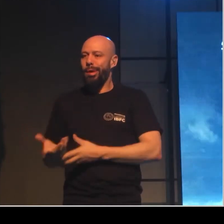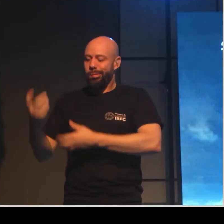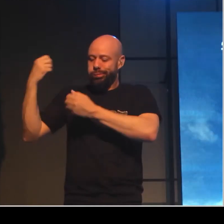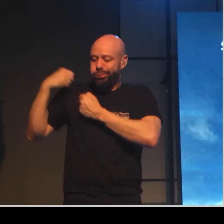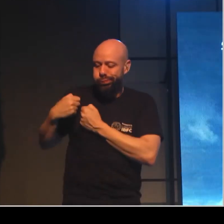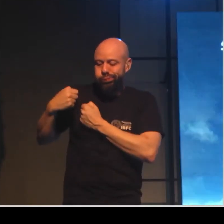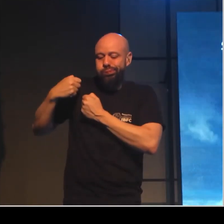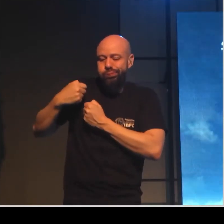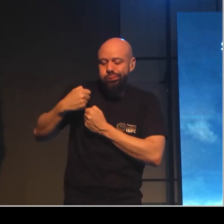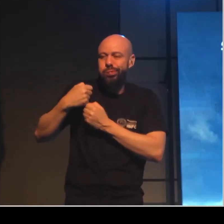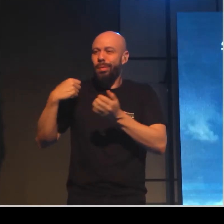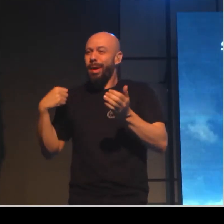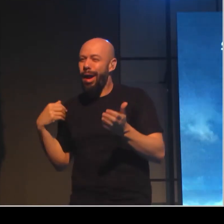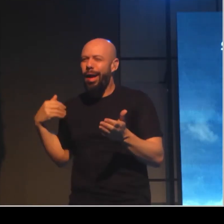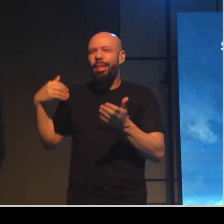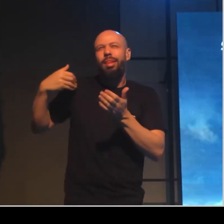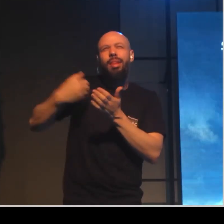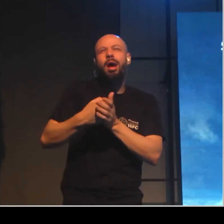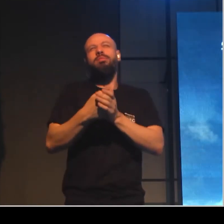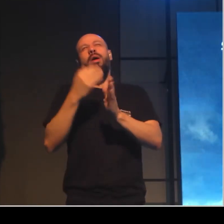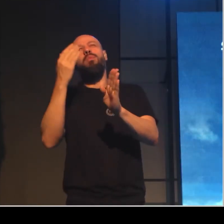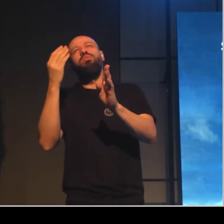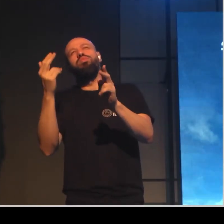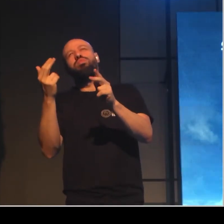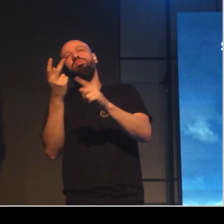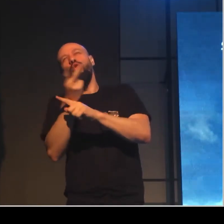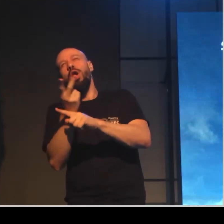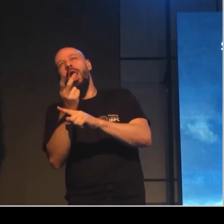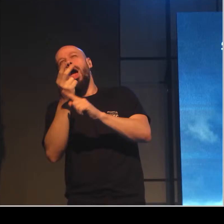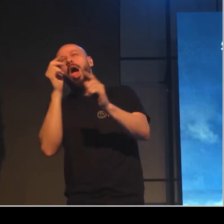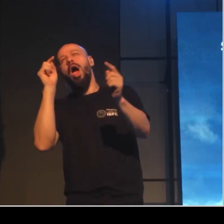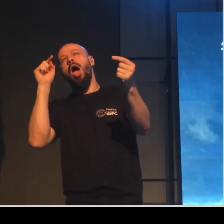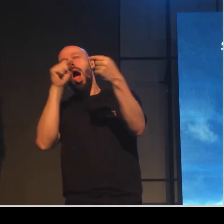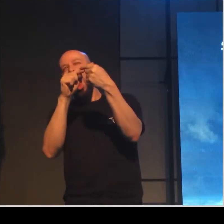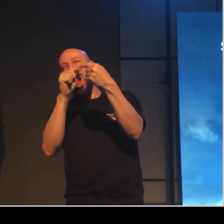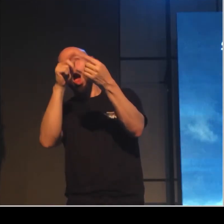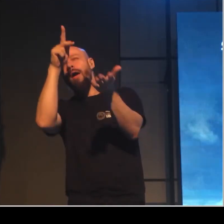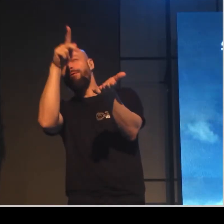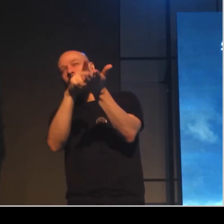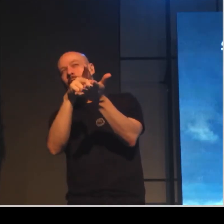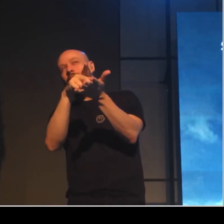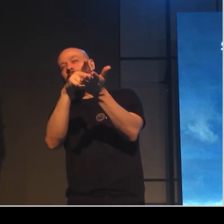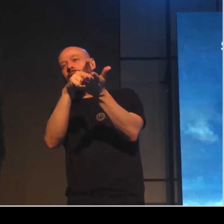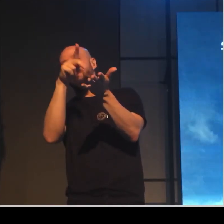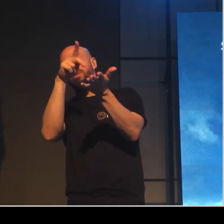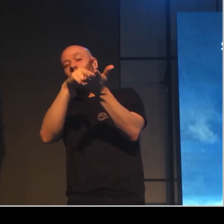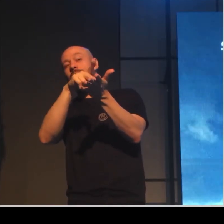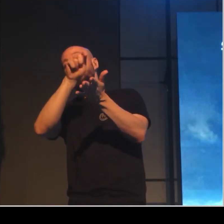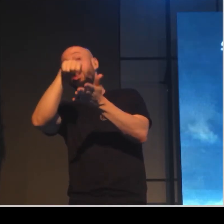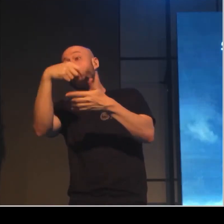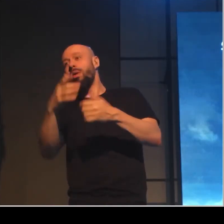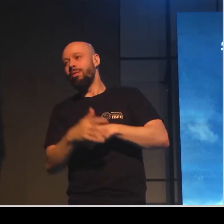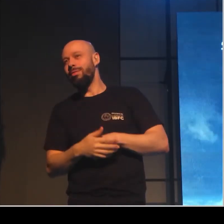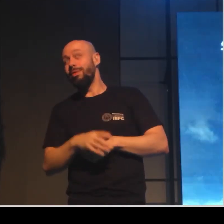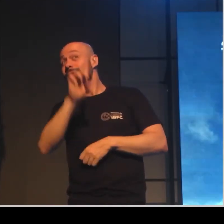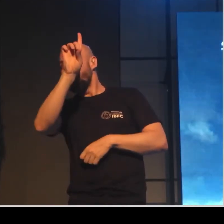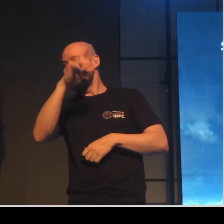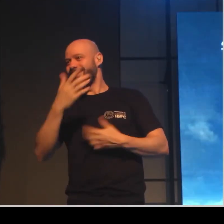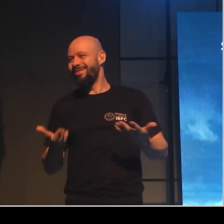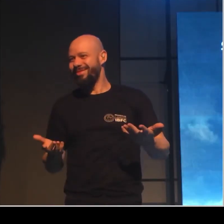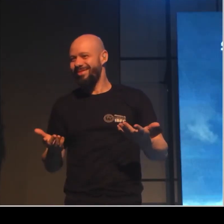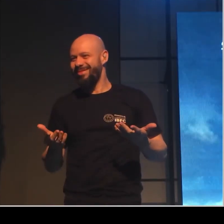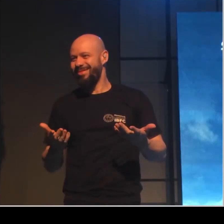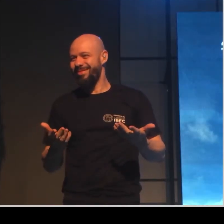eles estão procurando a verdade. E eles estão procurando por Deus. Por isso eu